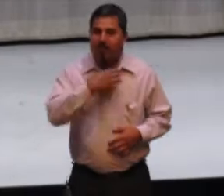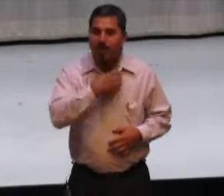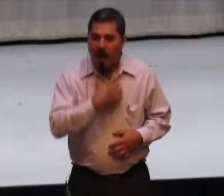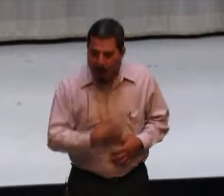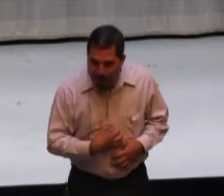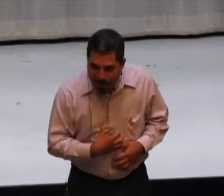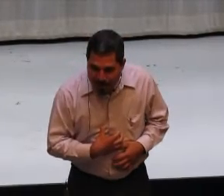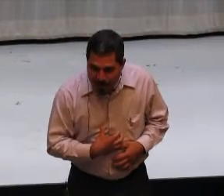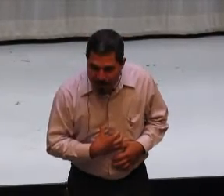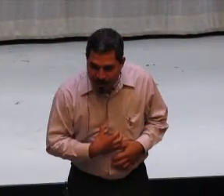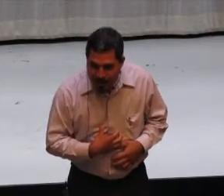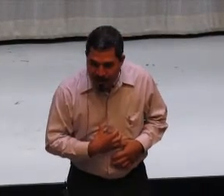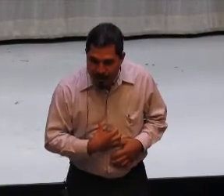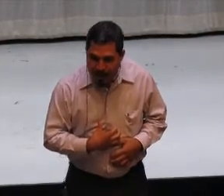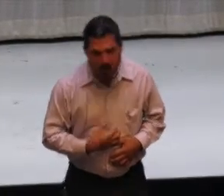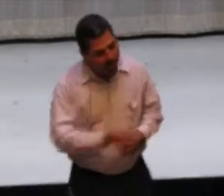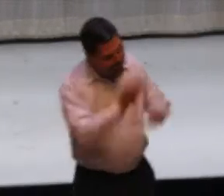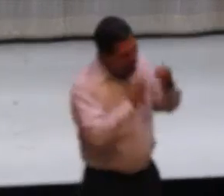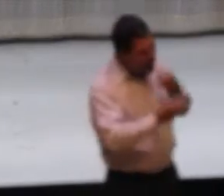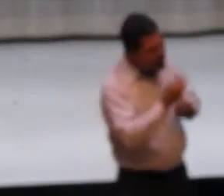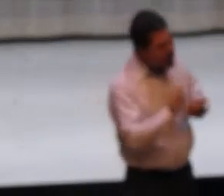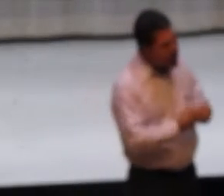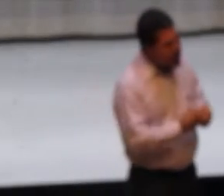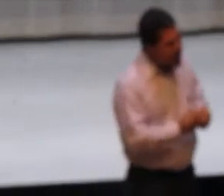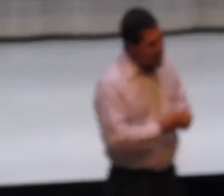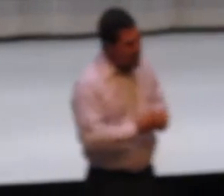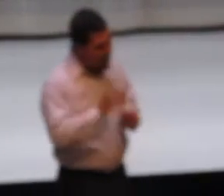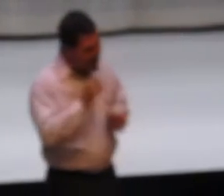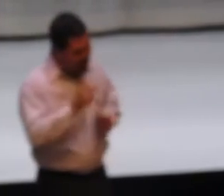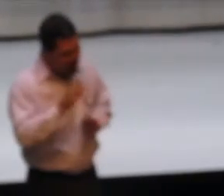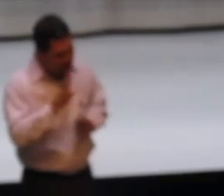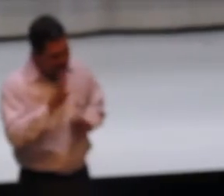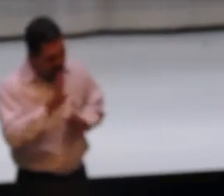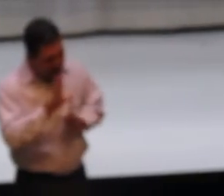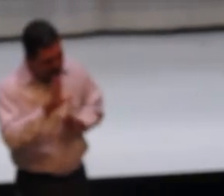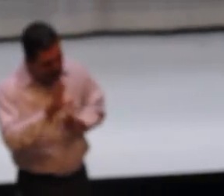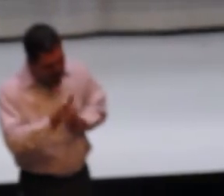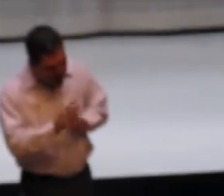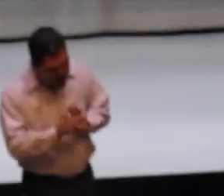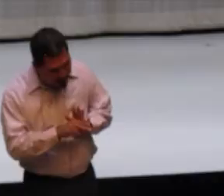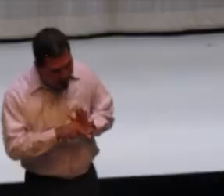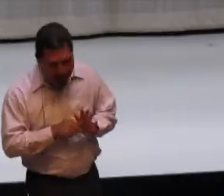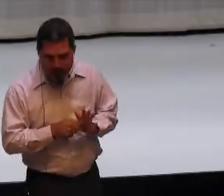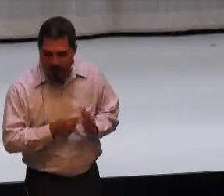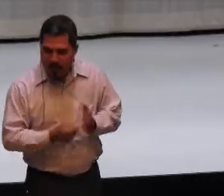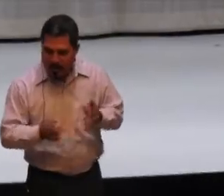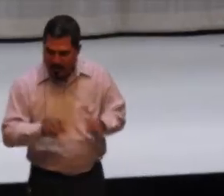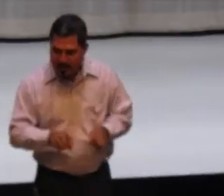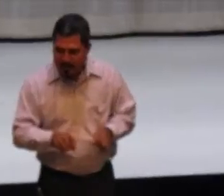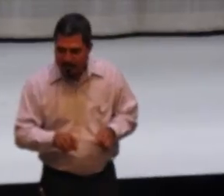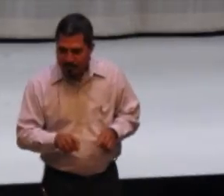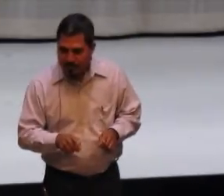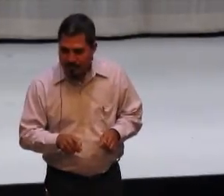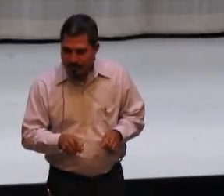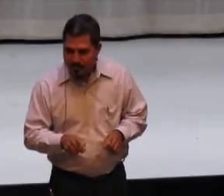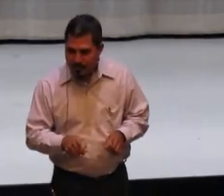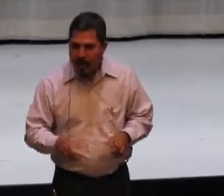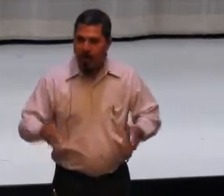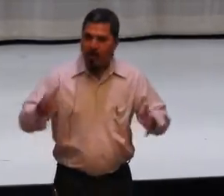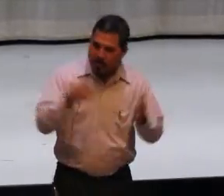Tenemos hambre. Y comemos. Pero más tarde, como unas 4 o 5 horas después, ¿qué pasa? Otra